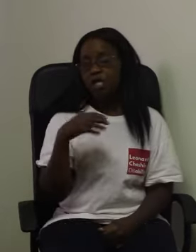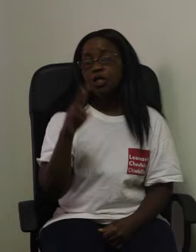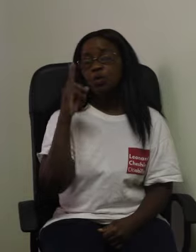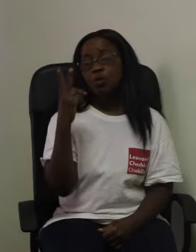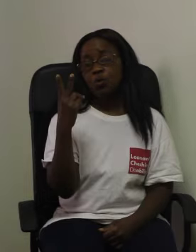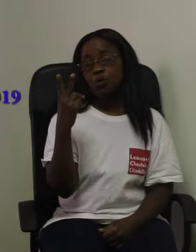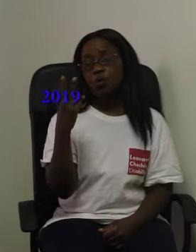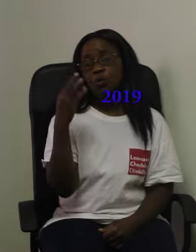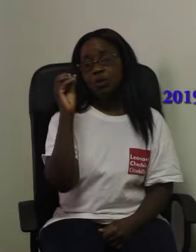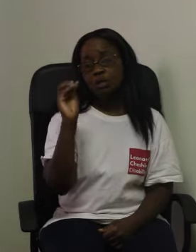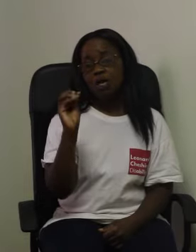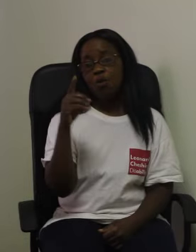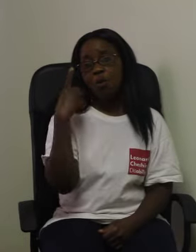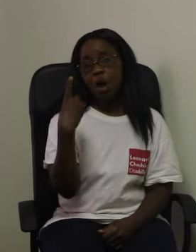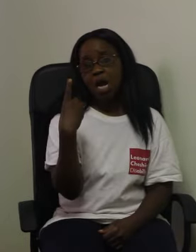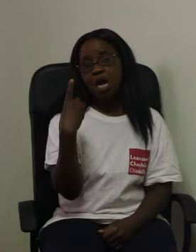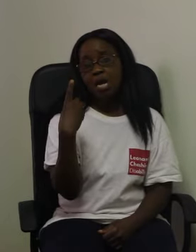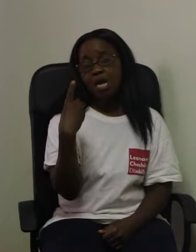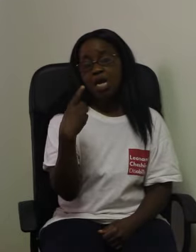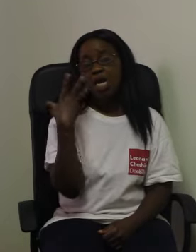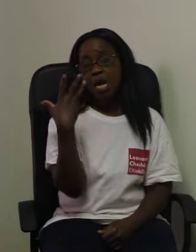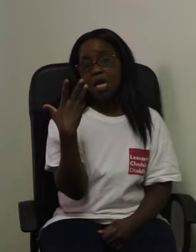hotline. 2-0-1-9